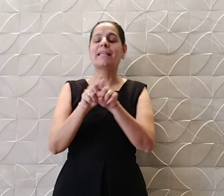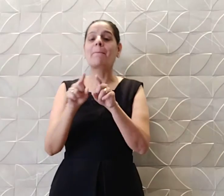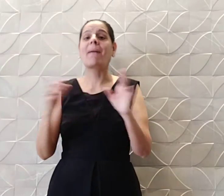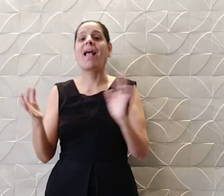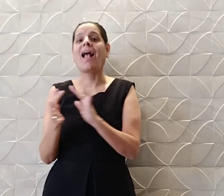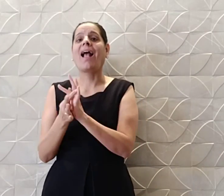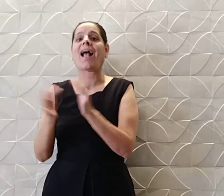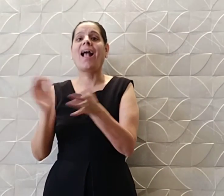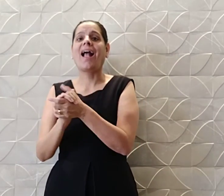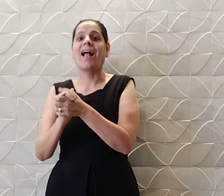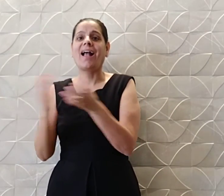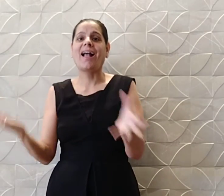casamento.